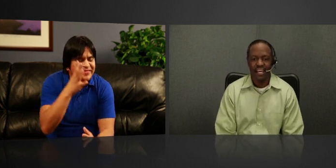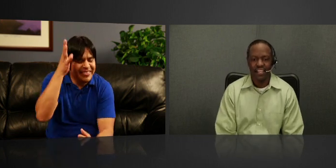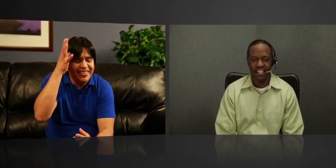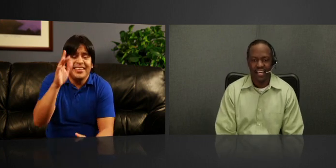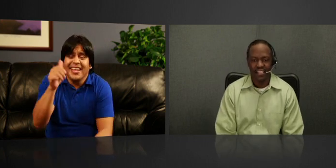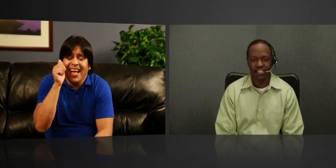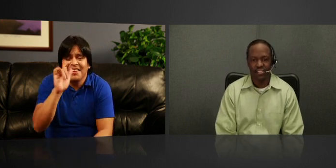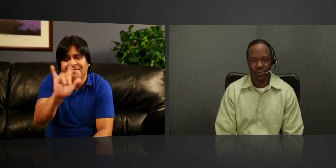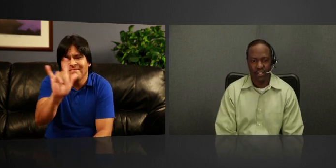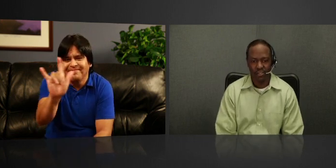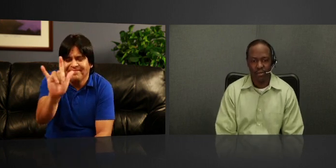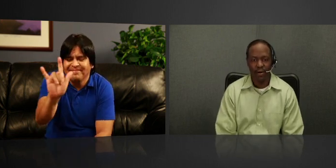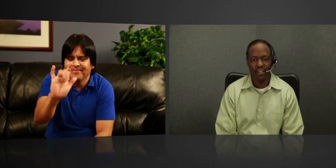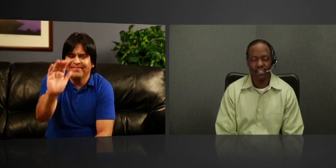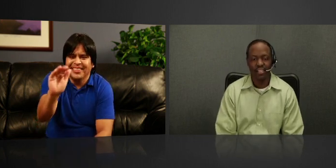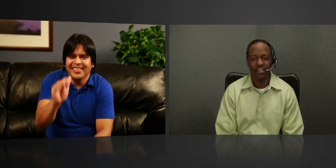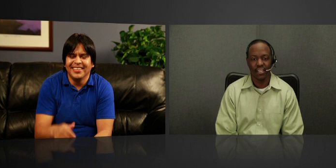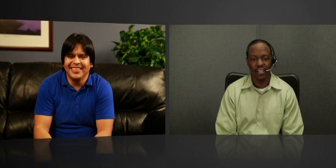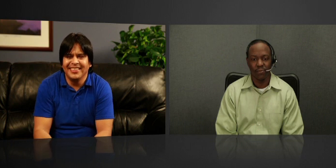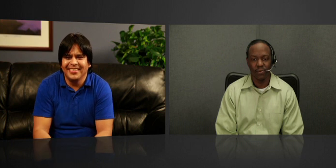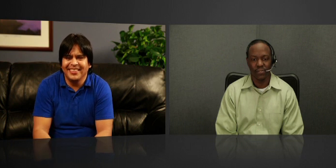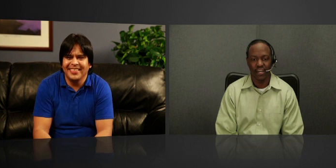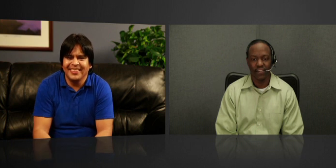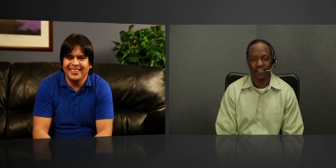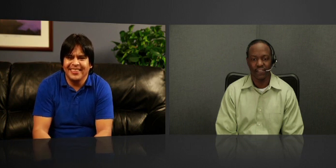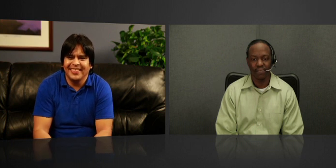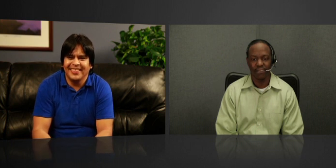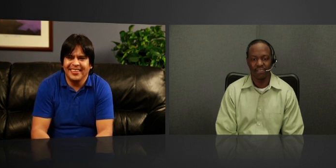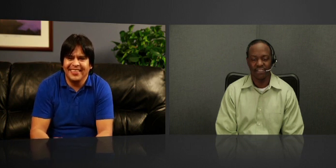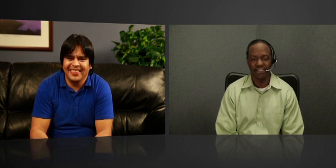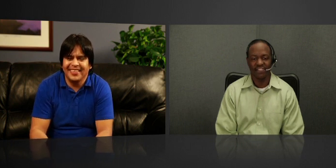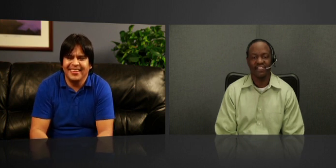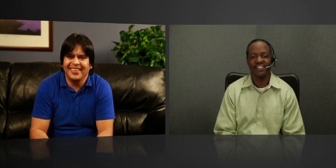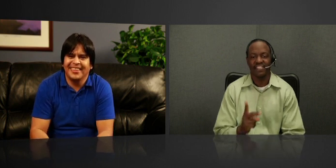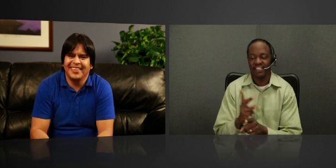de nada de nada si se lo voy a decir a mis padres y te quiero mucho Adiós